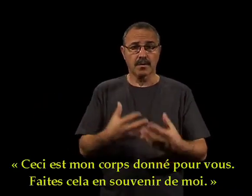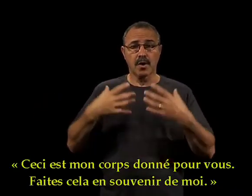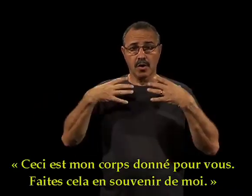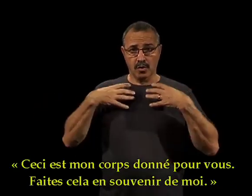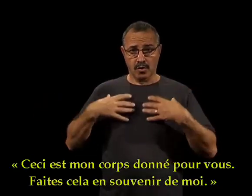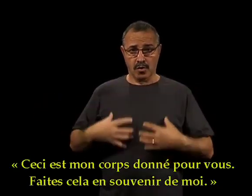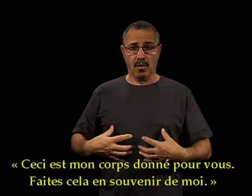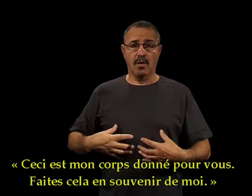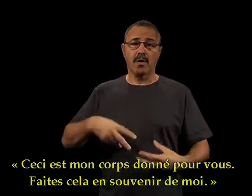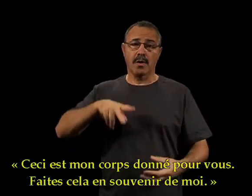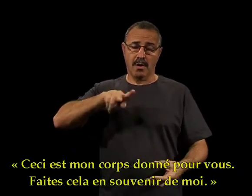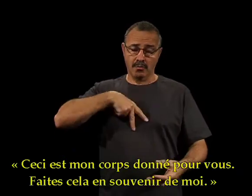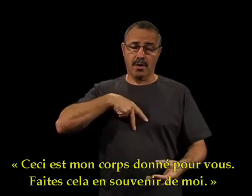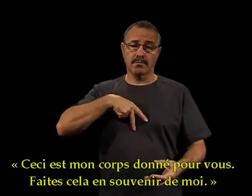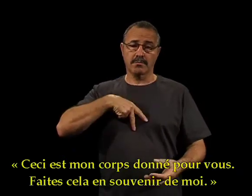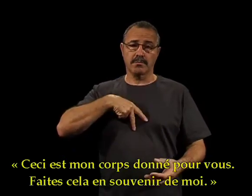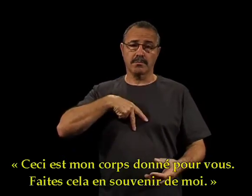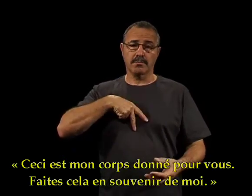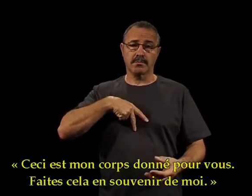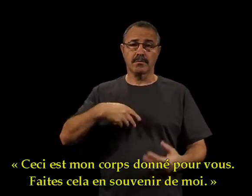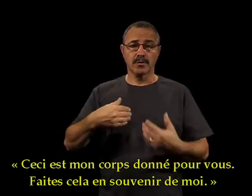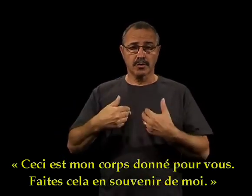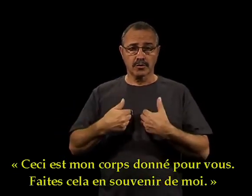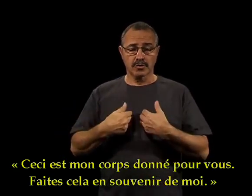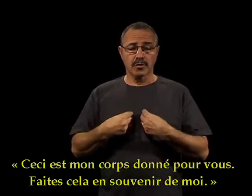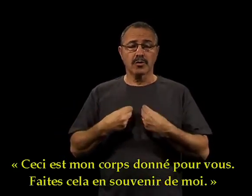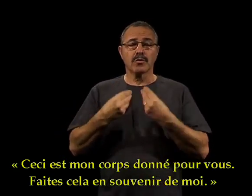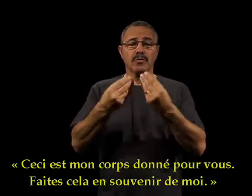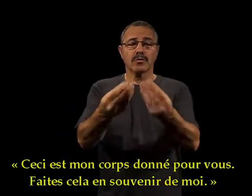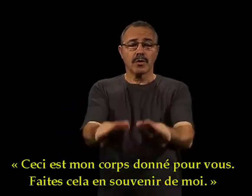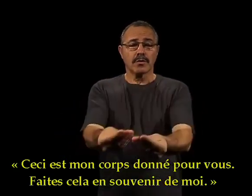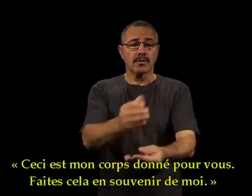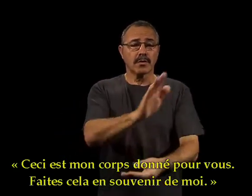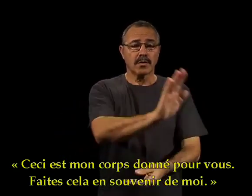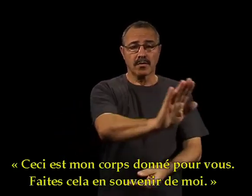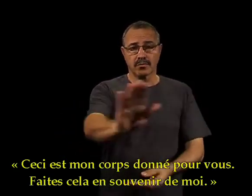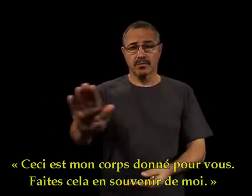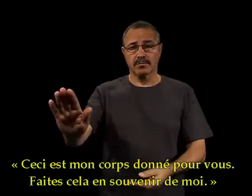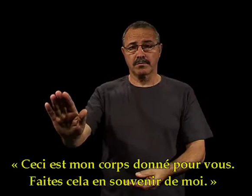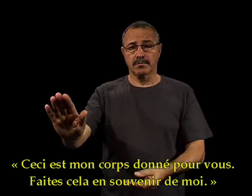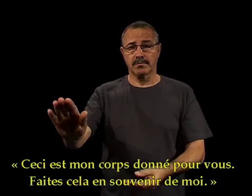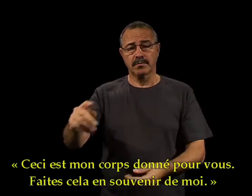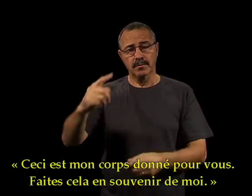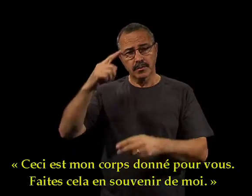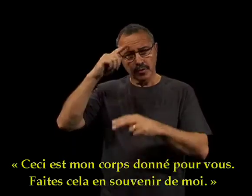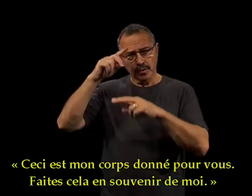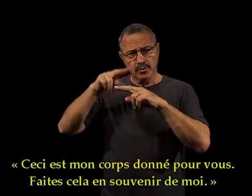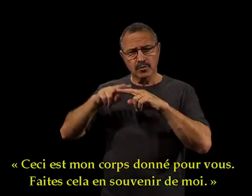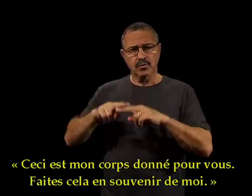Ceci est mon corps donné pour vous. Faites cela en souvenir de moi. »